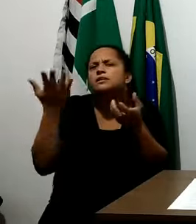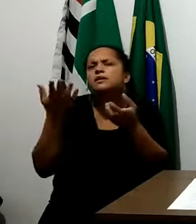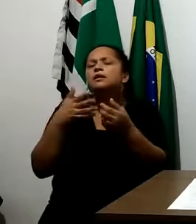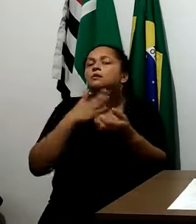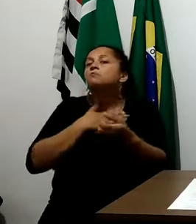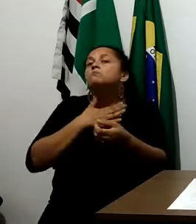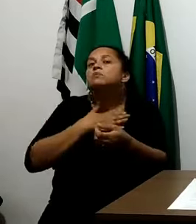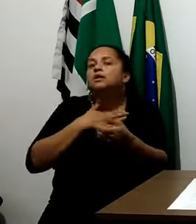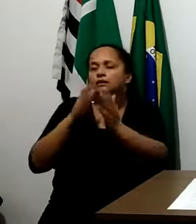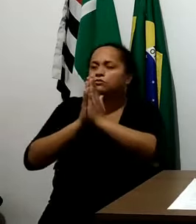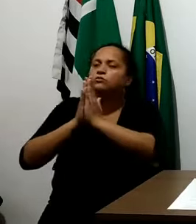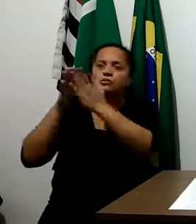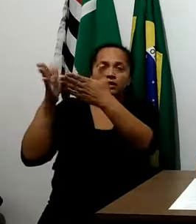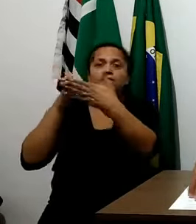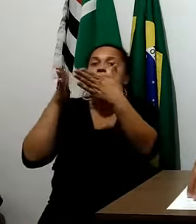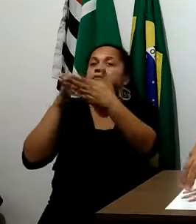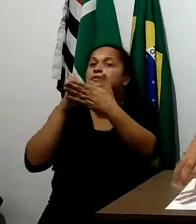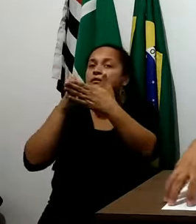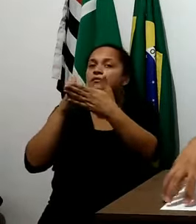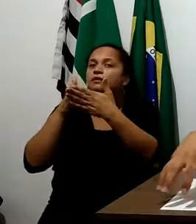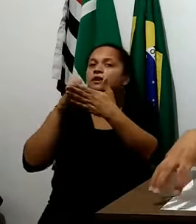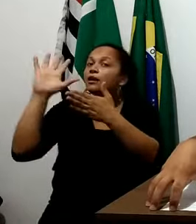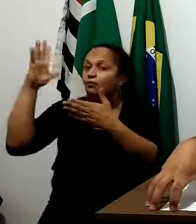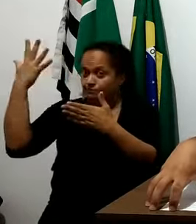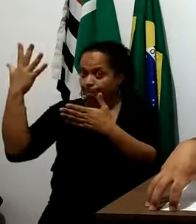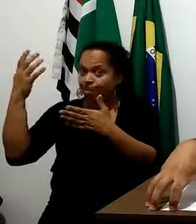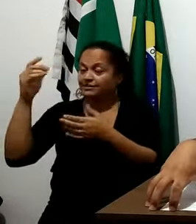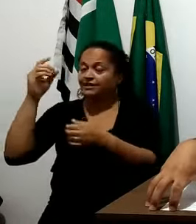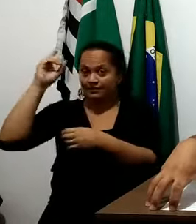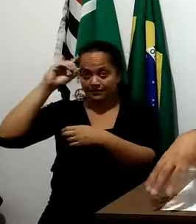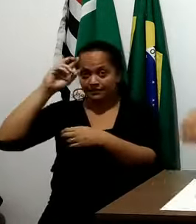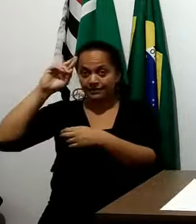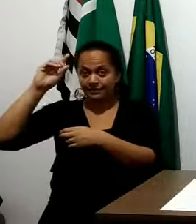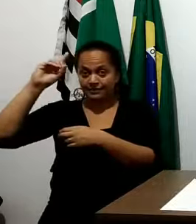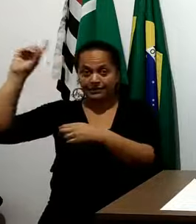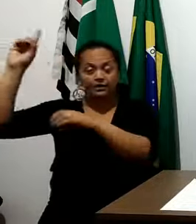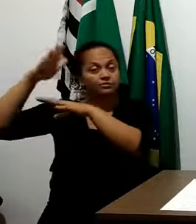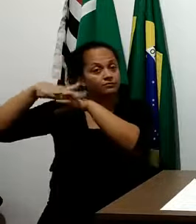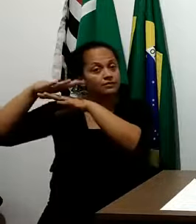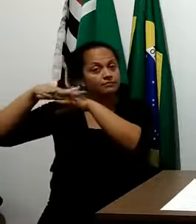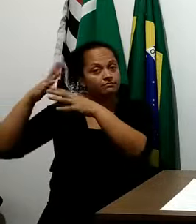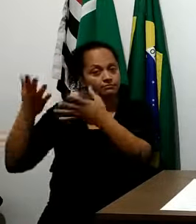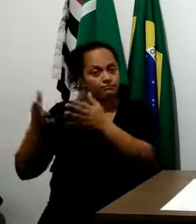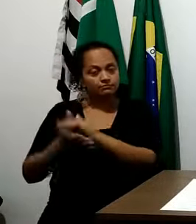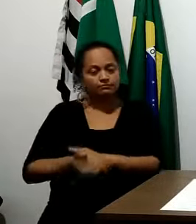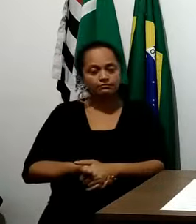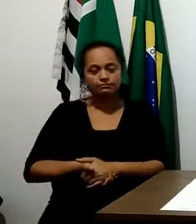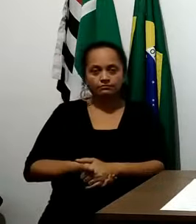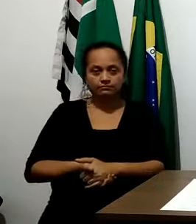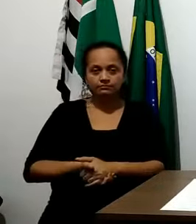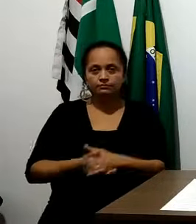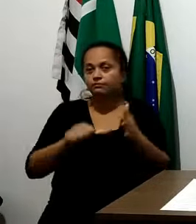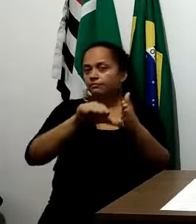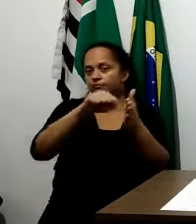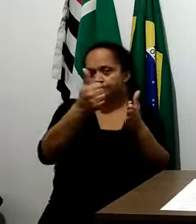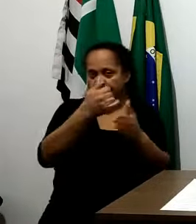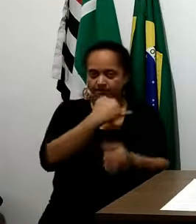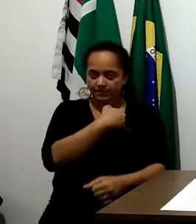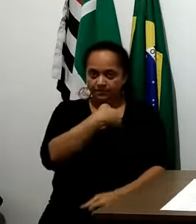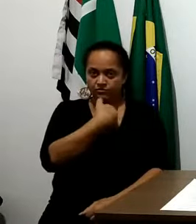que as minhas orações serão atendidas pelo Senhor? Abra comigo em 1 João,